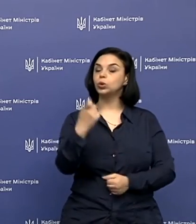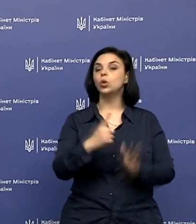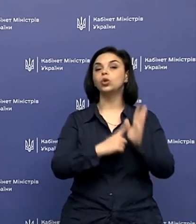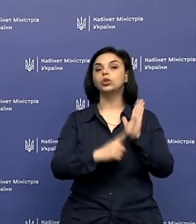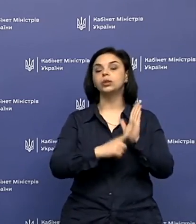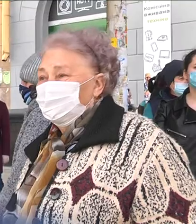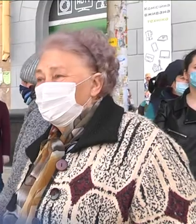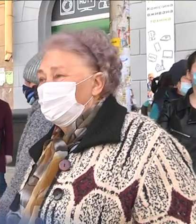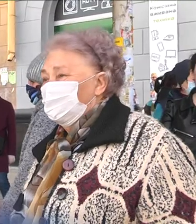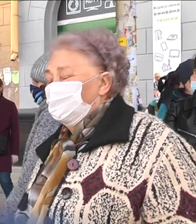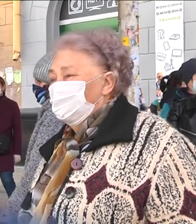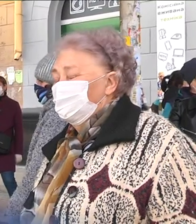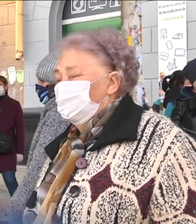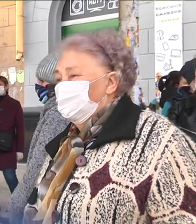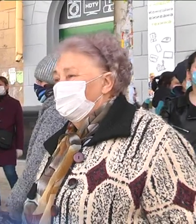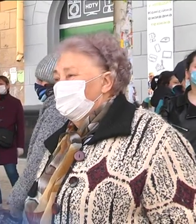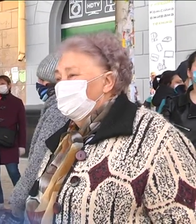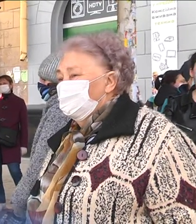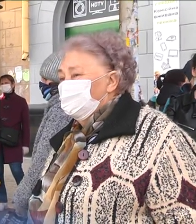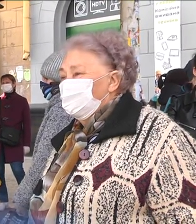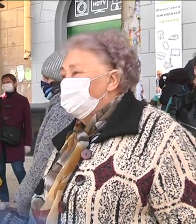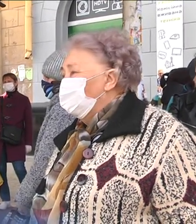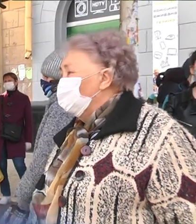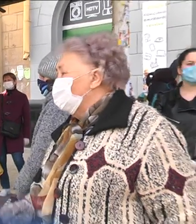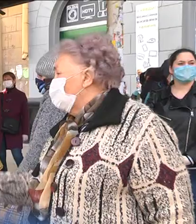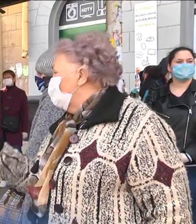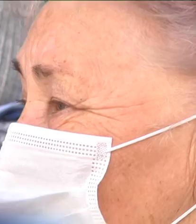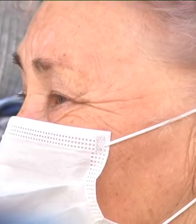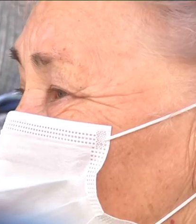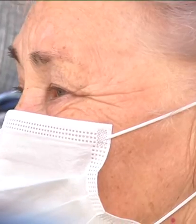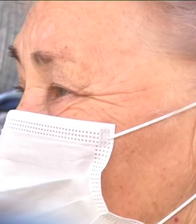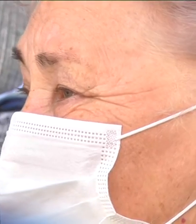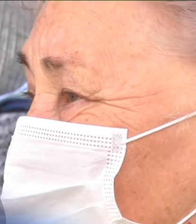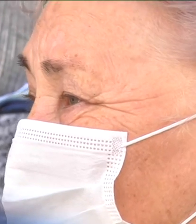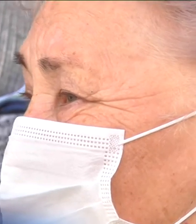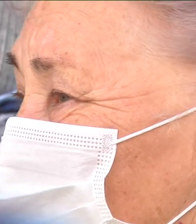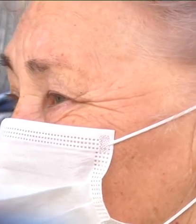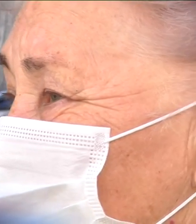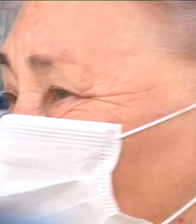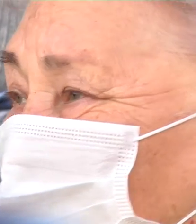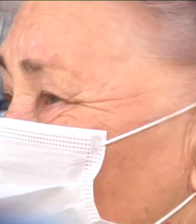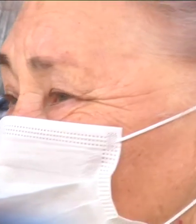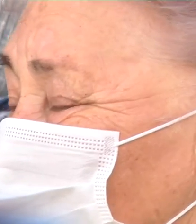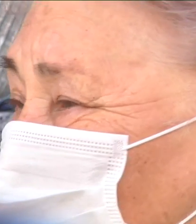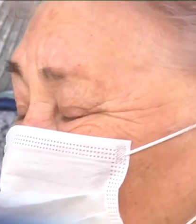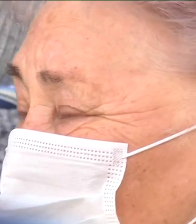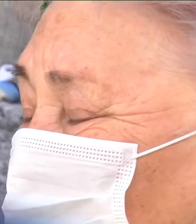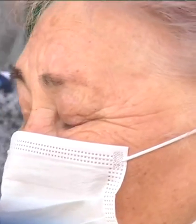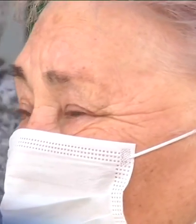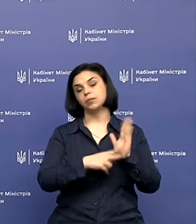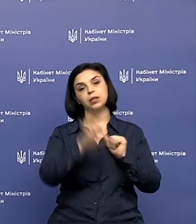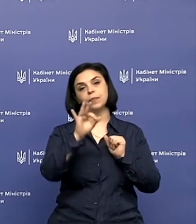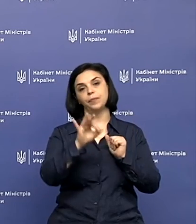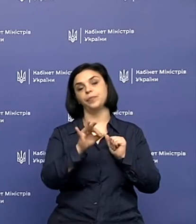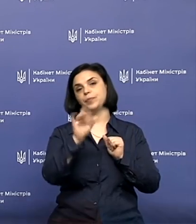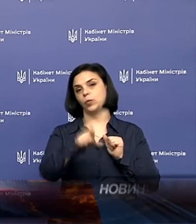осіб. Найбільша кількасть випадків захворювання коронавірусної хвороби зареєстровано в нас у віковій групі 60+.